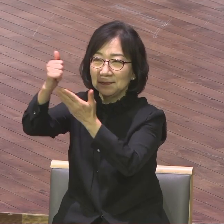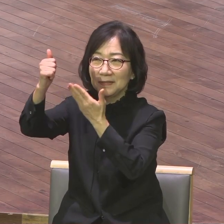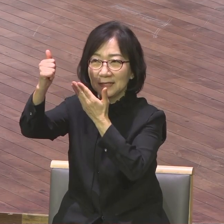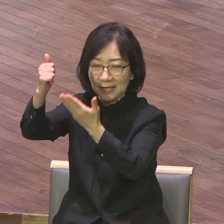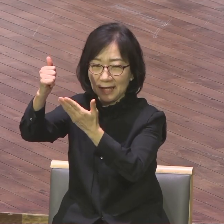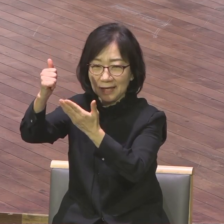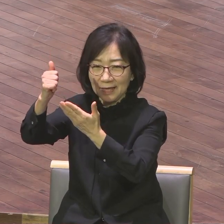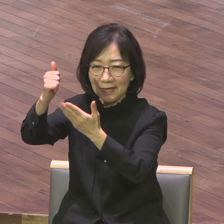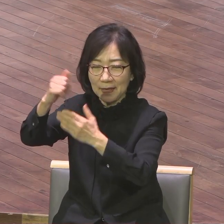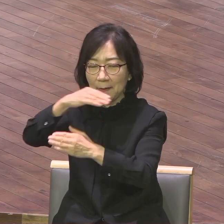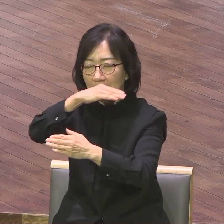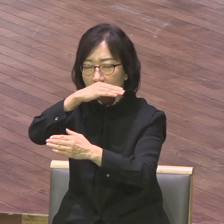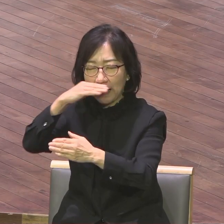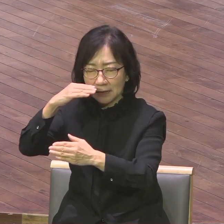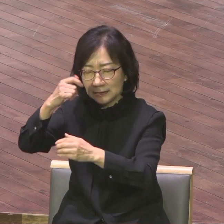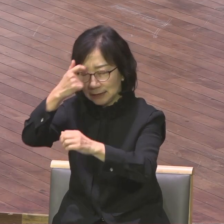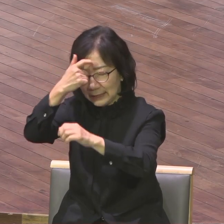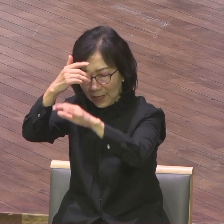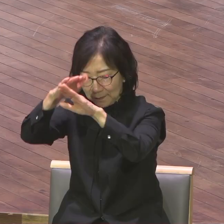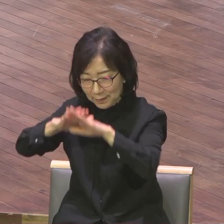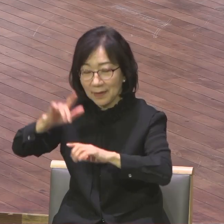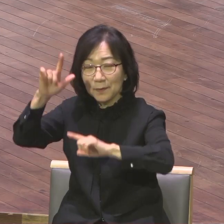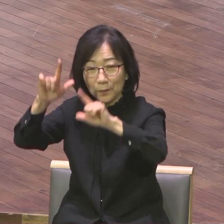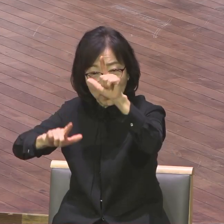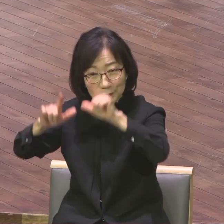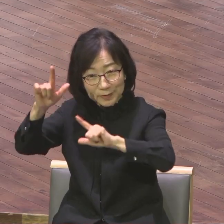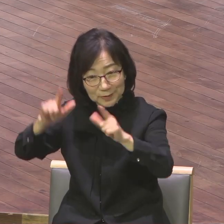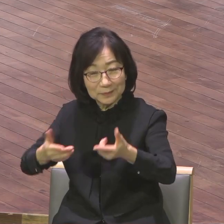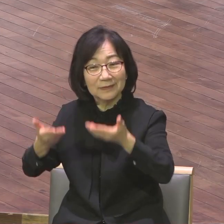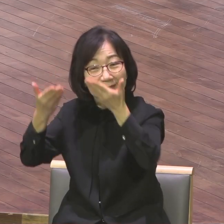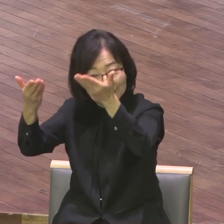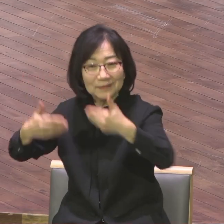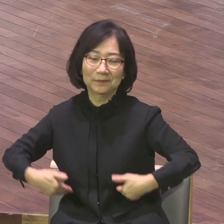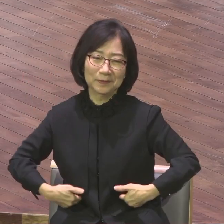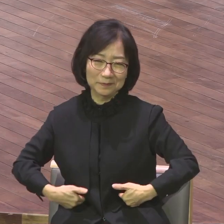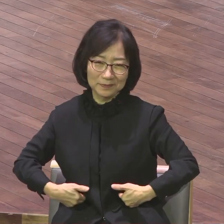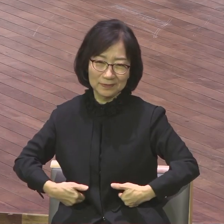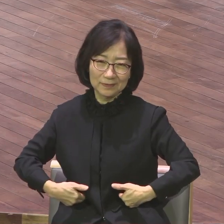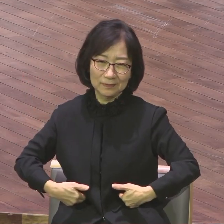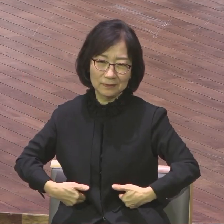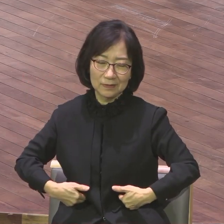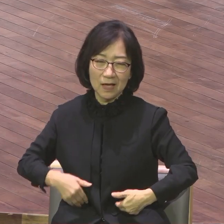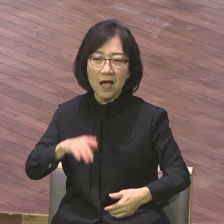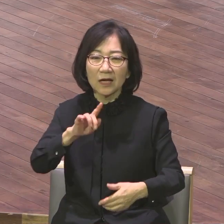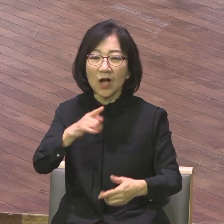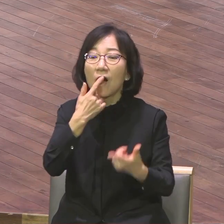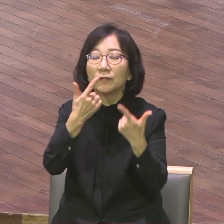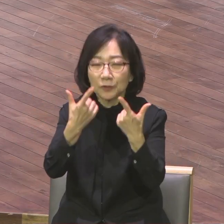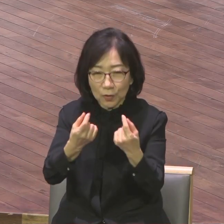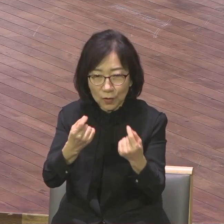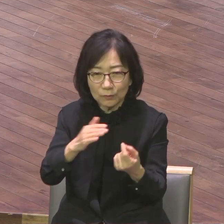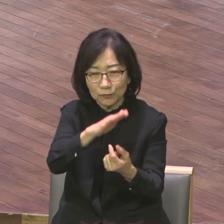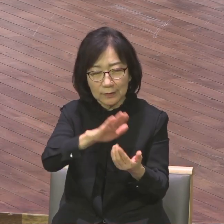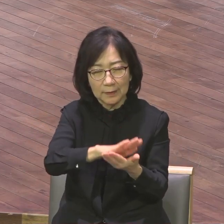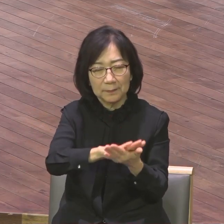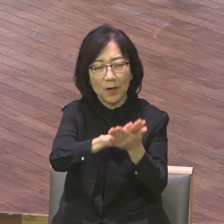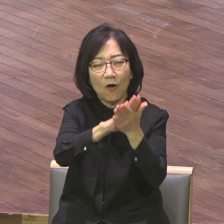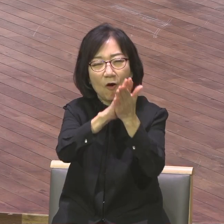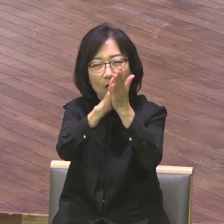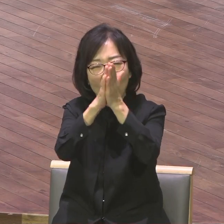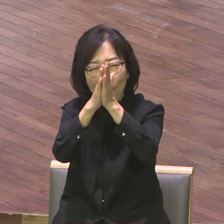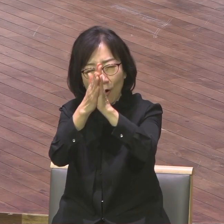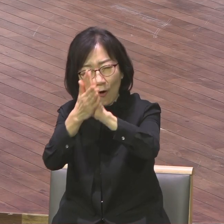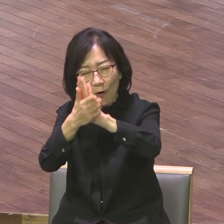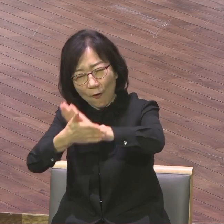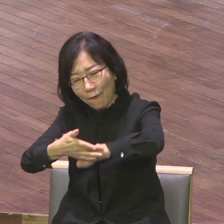예배자로서 서는 것이, 이것이 바로 우리에게 있어야 할 변화의 플랫폼이다. 변화될